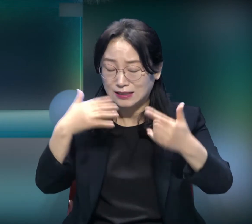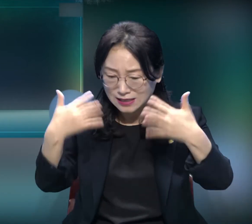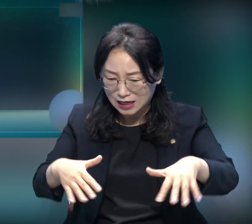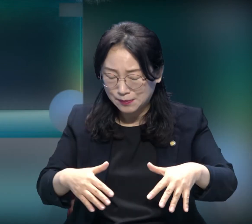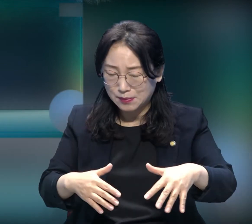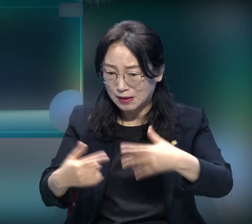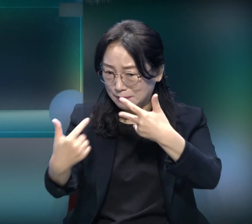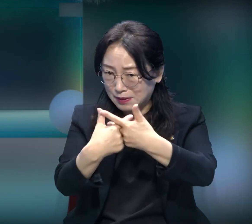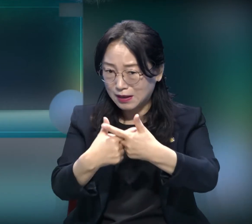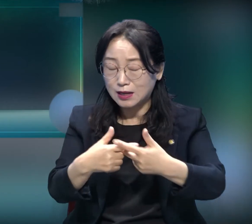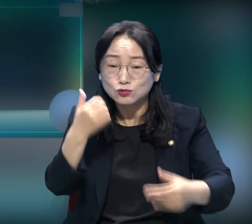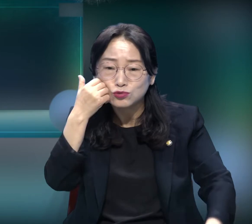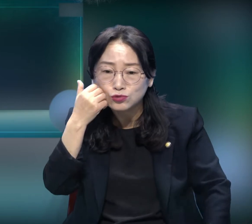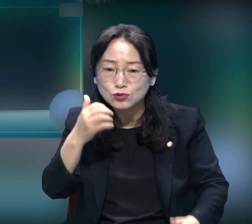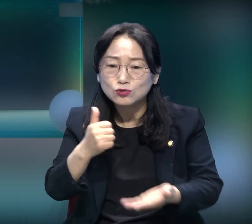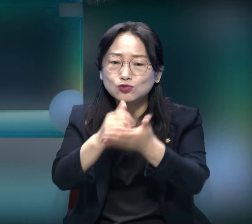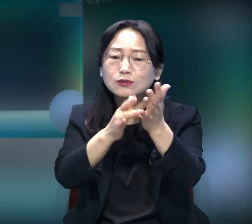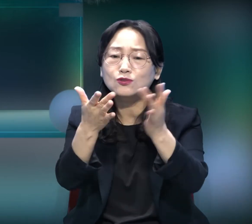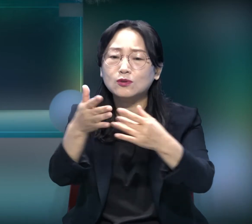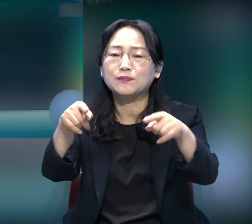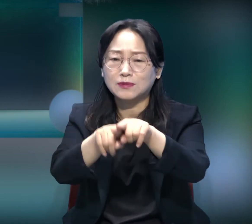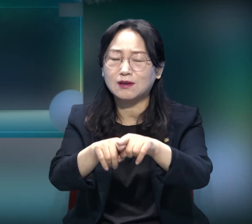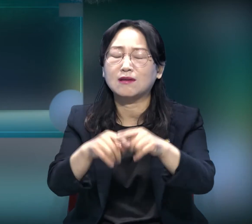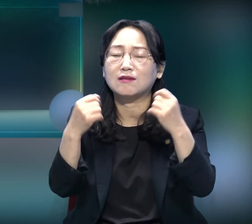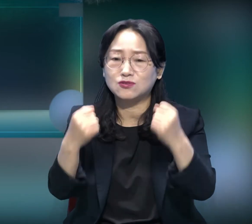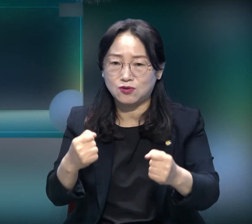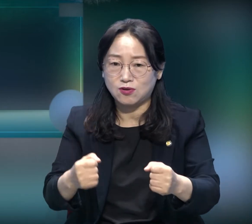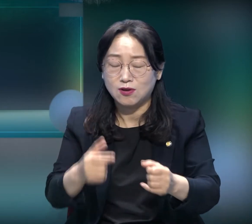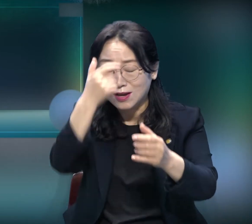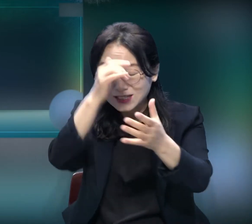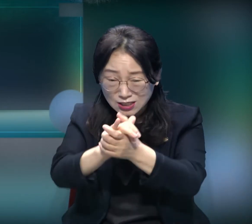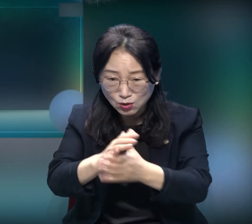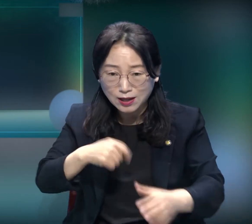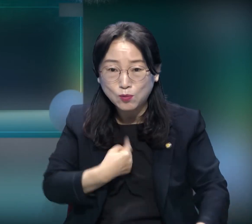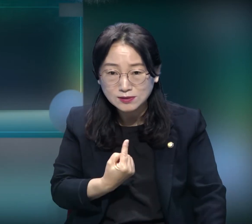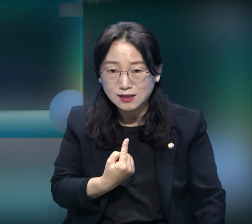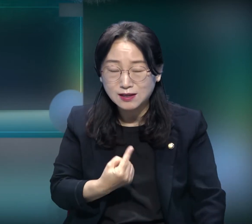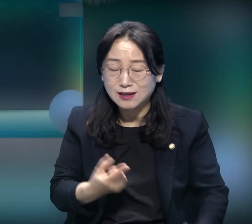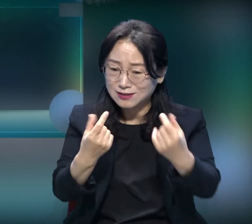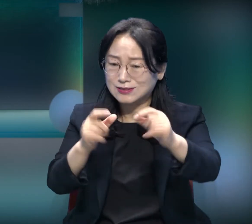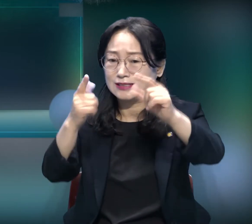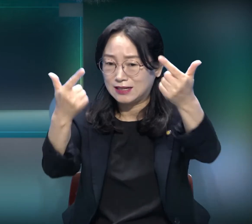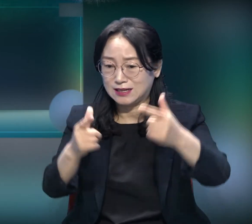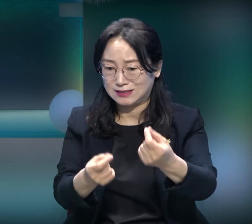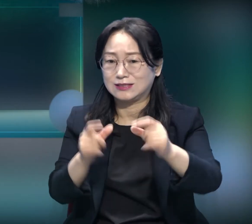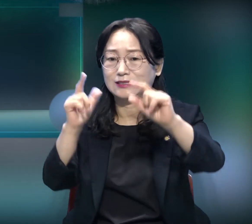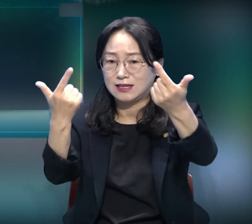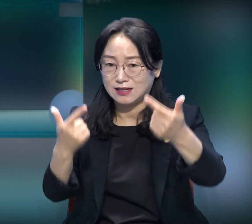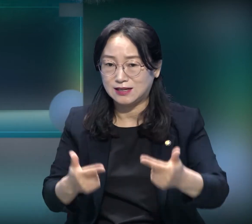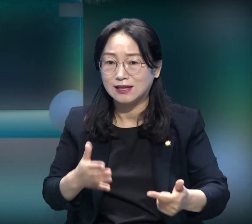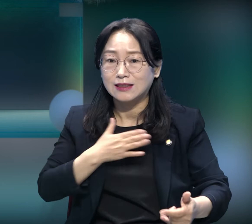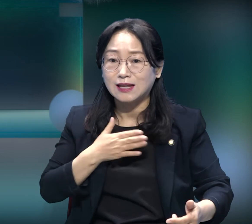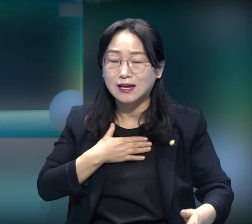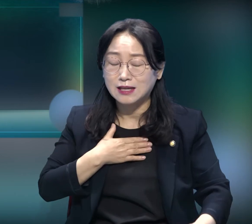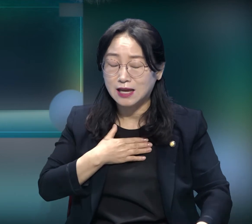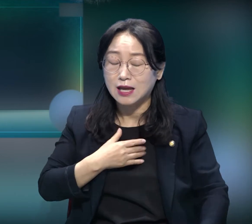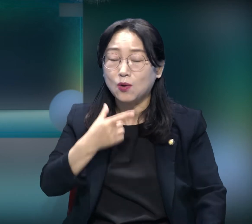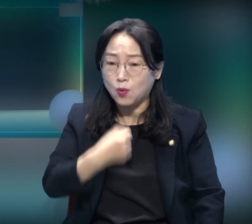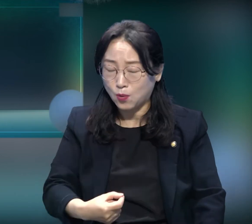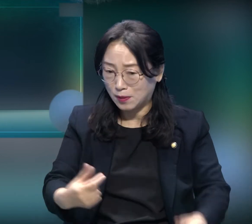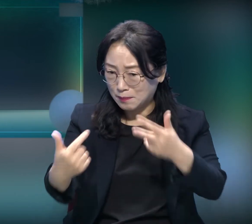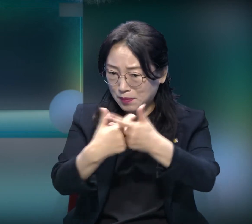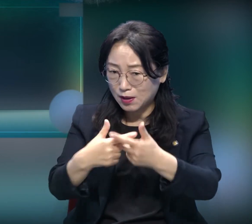알고 계시는 주 예수가 이미 함께 계셔. 기도하는 건 나 혼자, 그렇지 않아, 그렇지 않아. 나의 바람을 알고